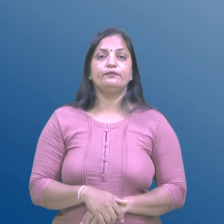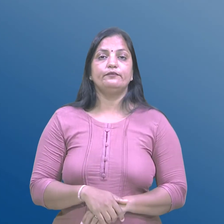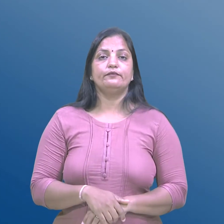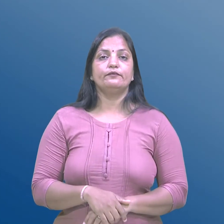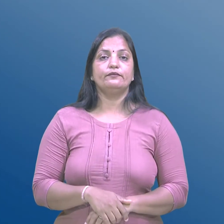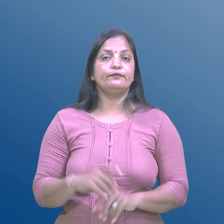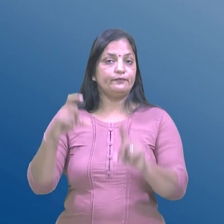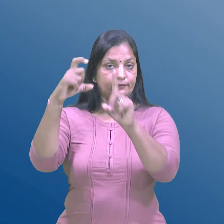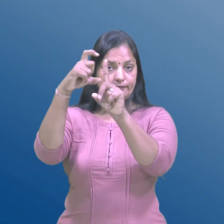ડી,